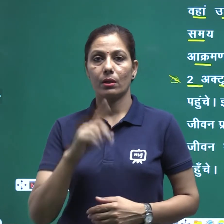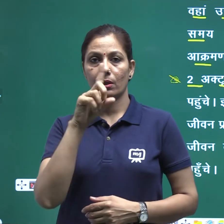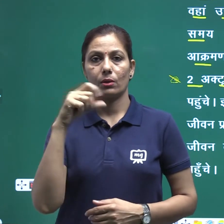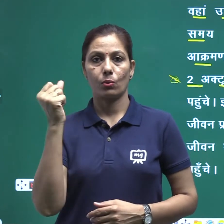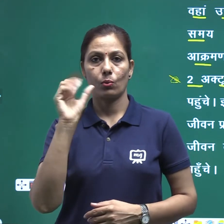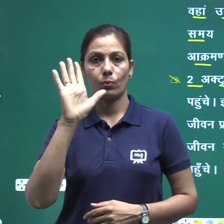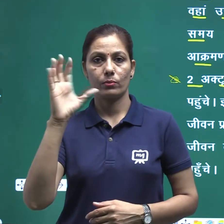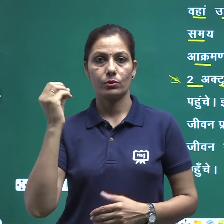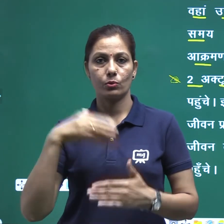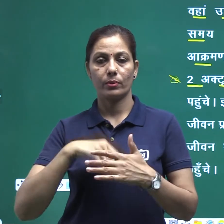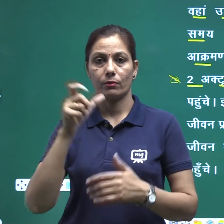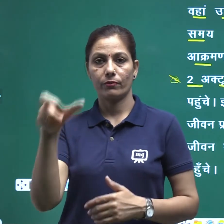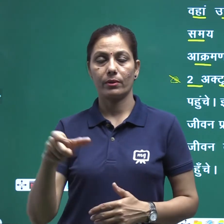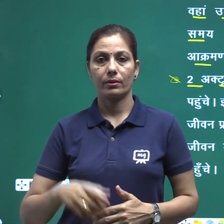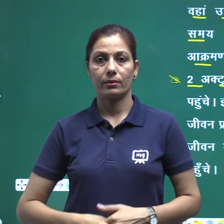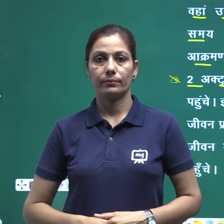वे